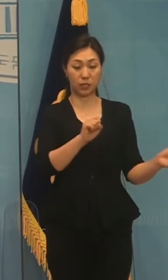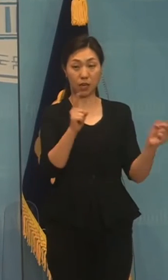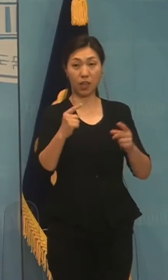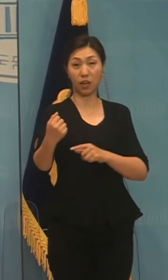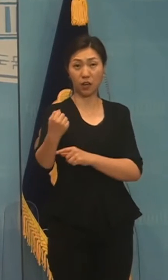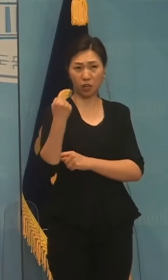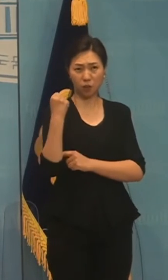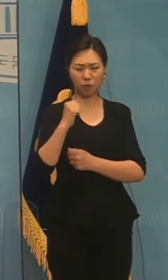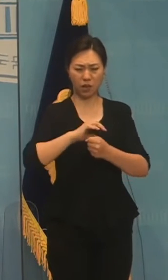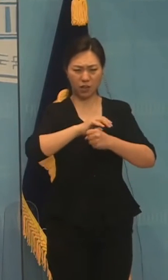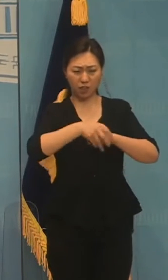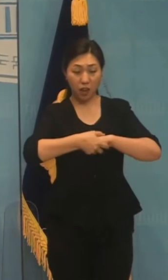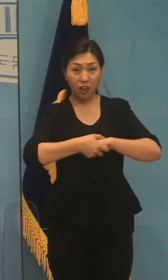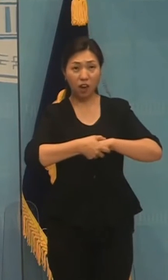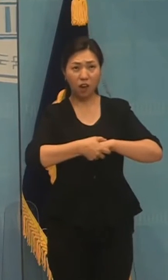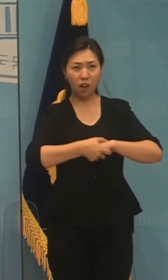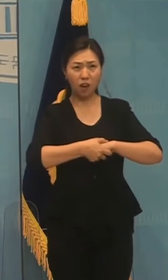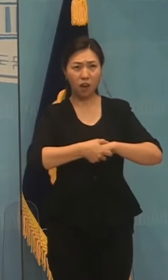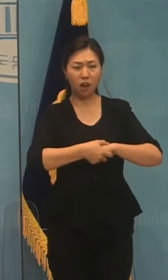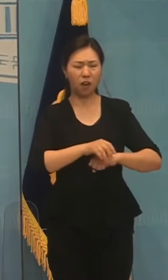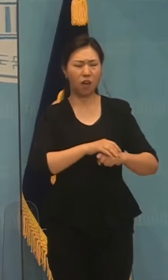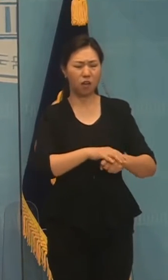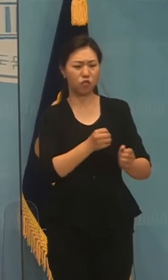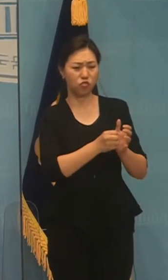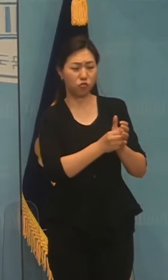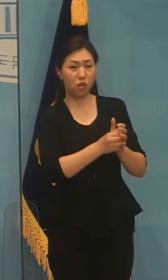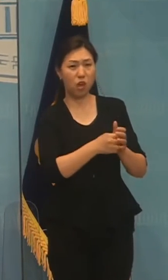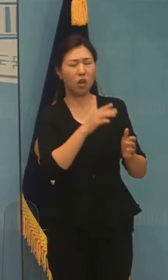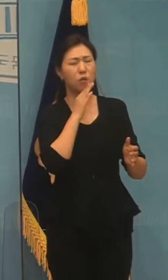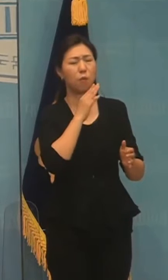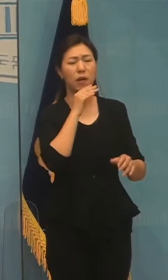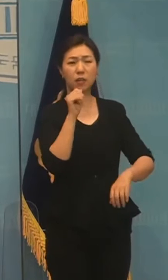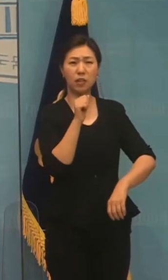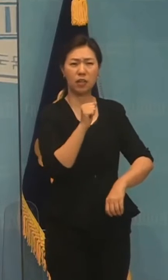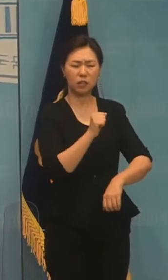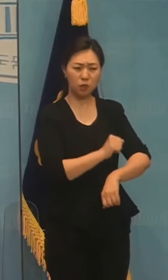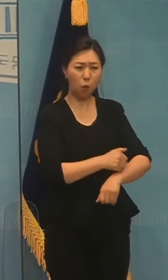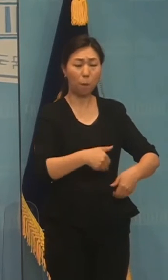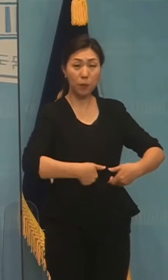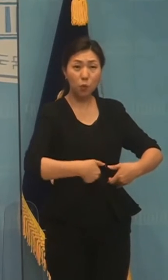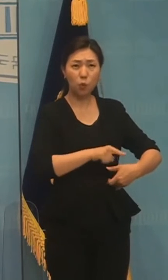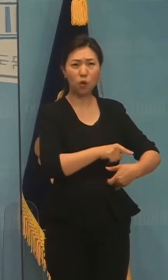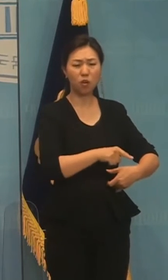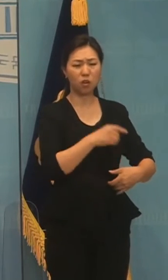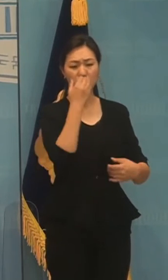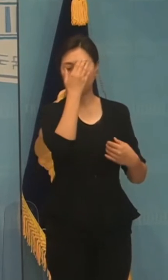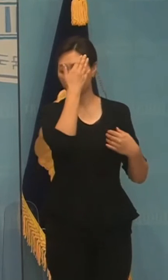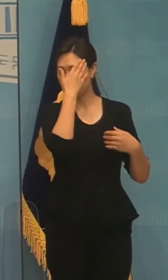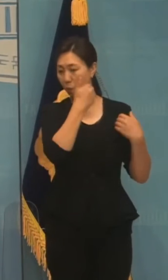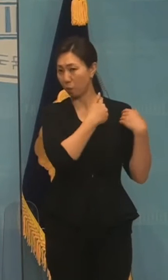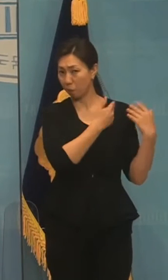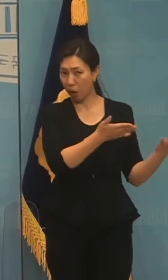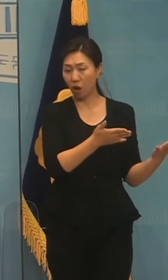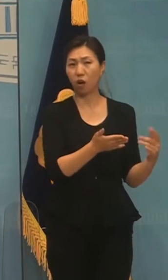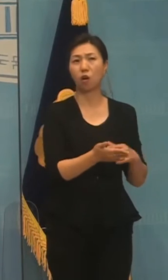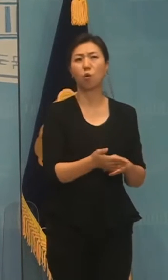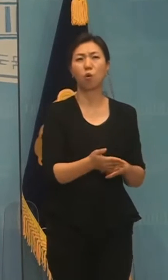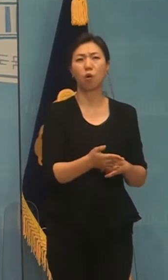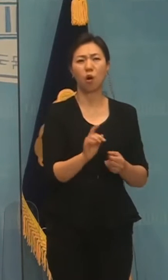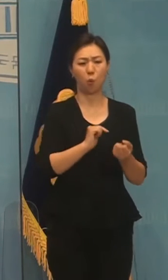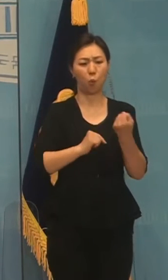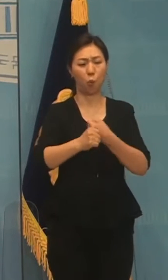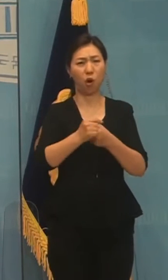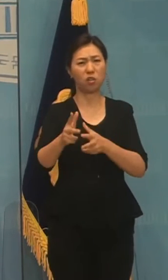재생에너지 세계적 대세는 무시하고 사양산업 원자력만 집착하는 국민의힘.